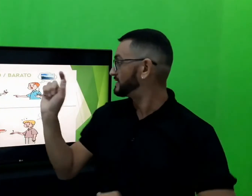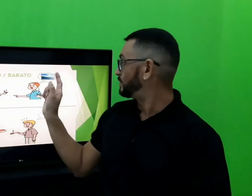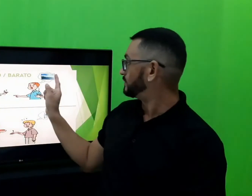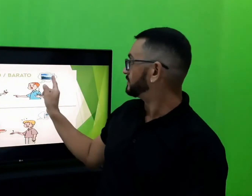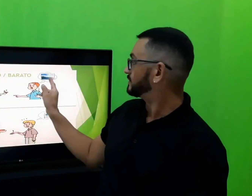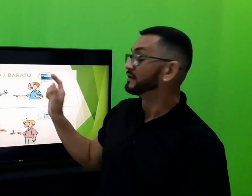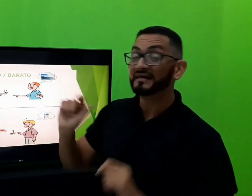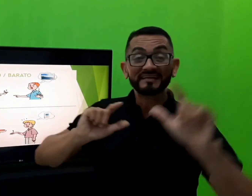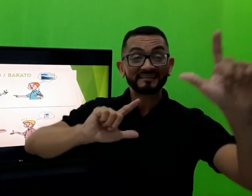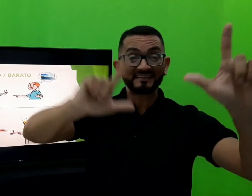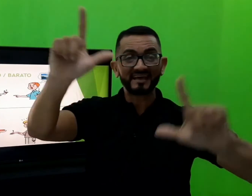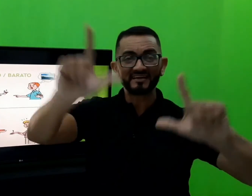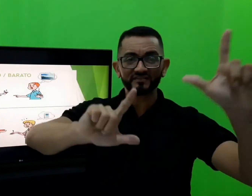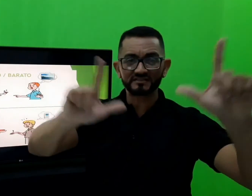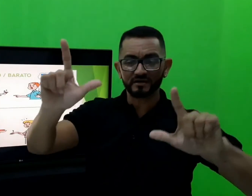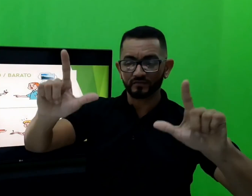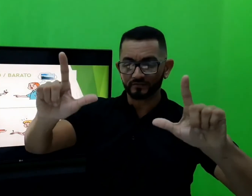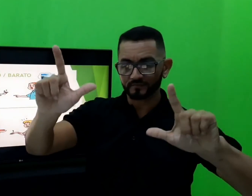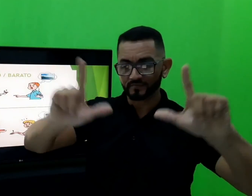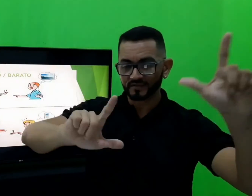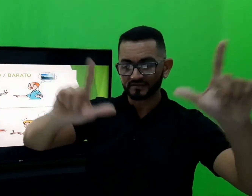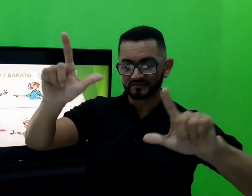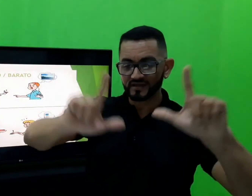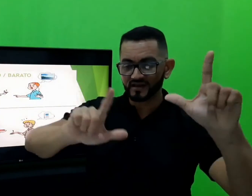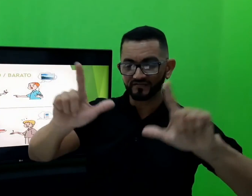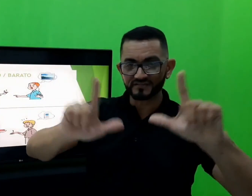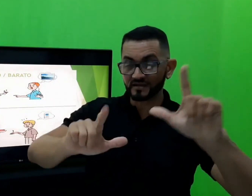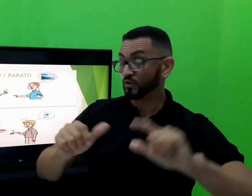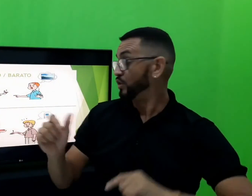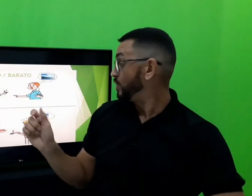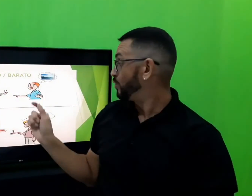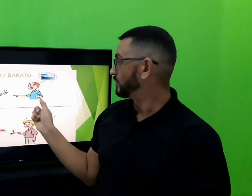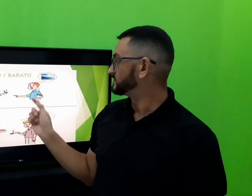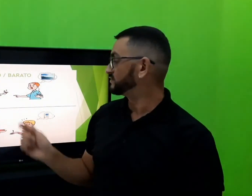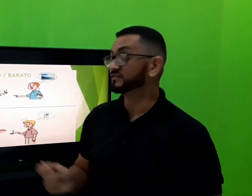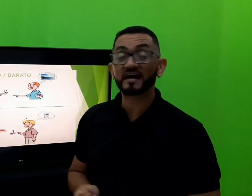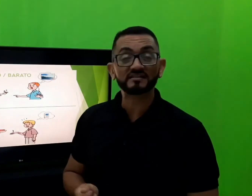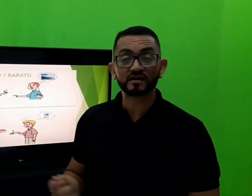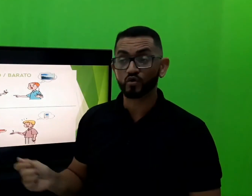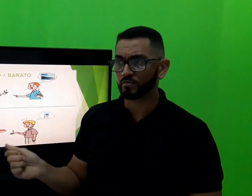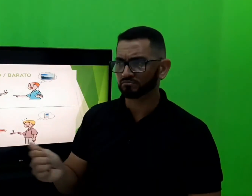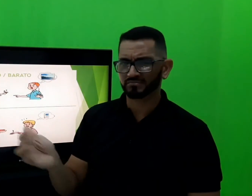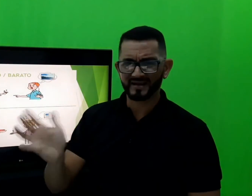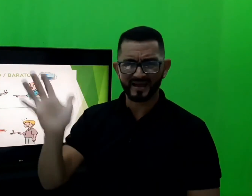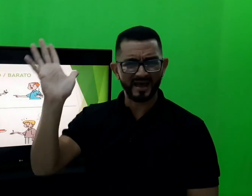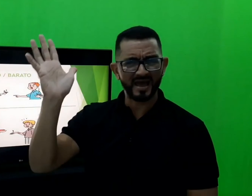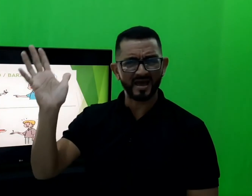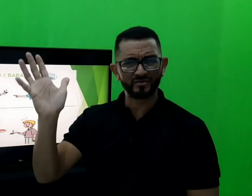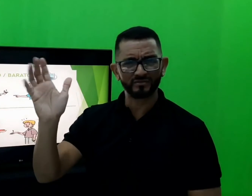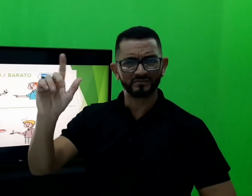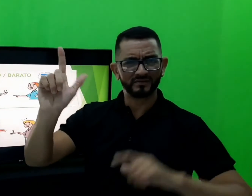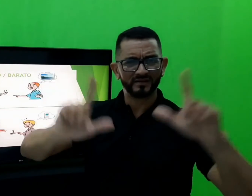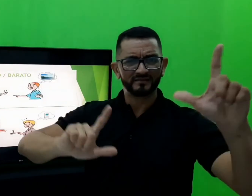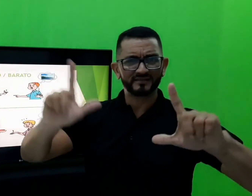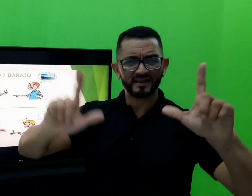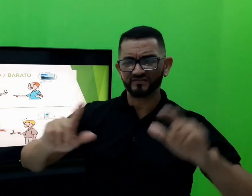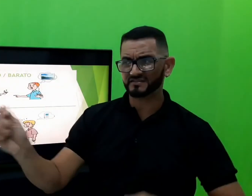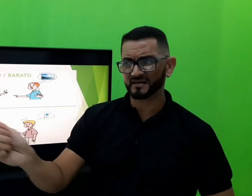televisão. Televisão. Televisão. O outro sinaliza como? Caro.